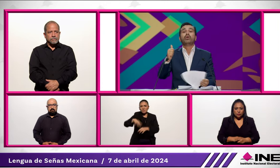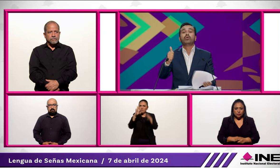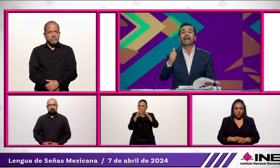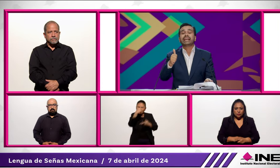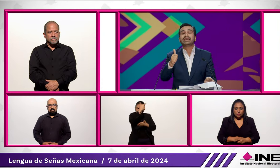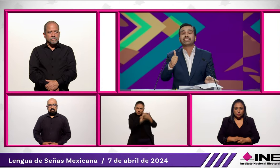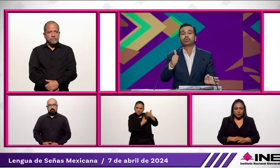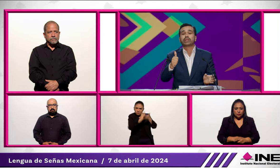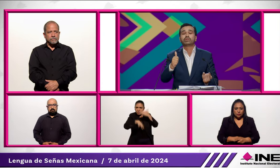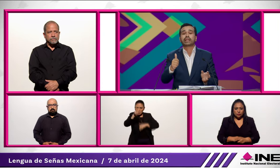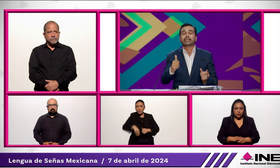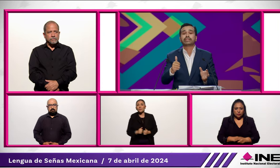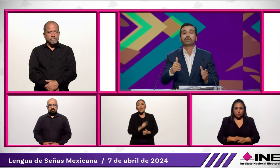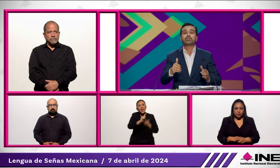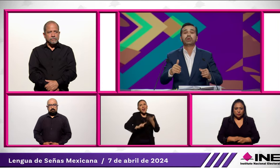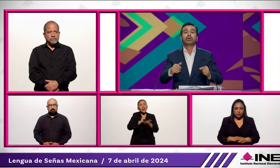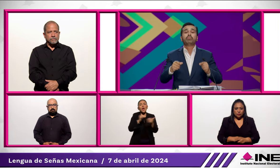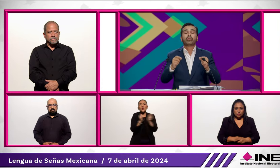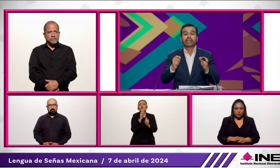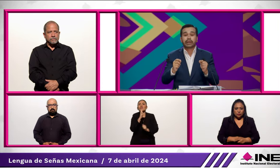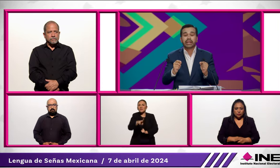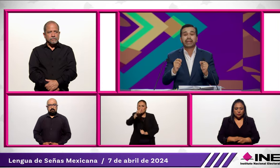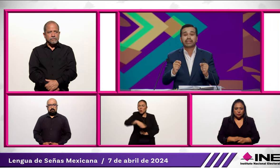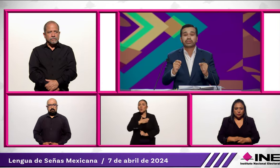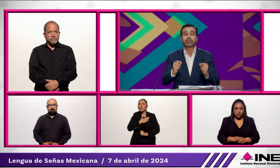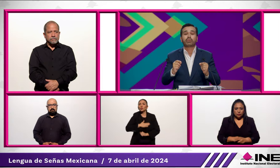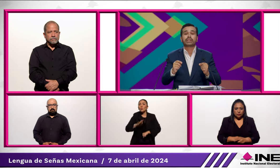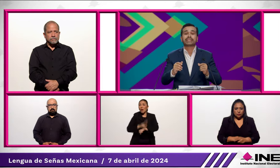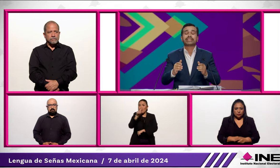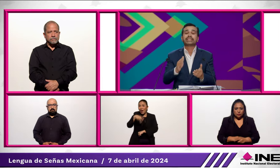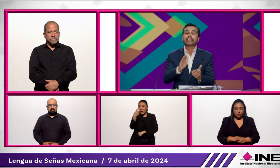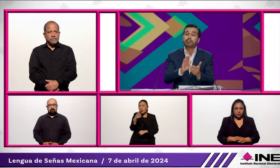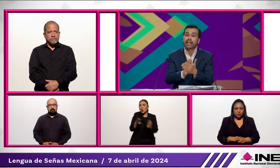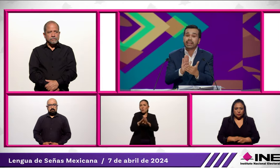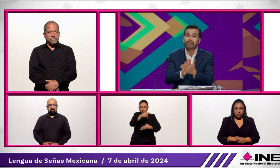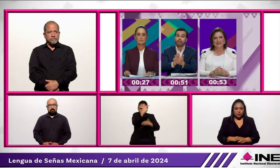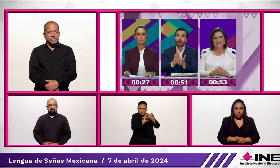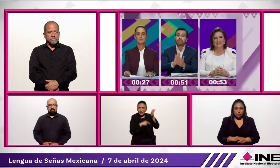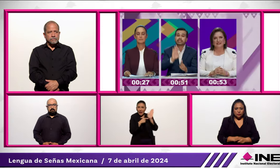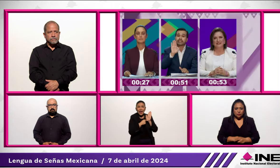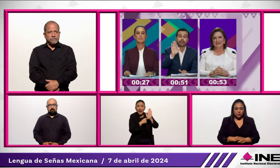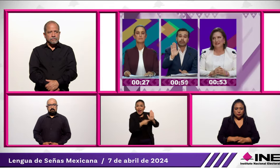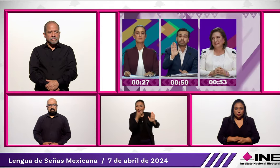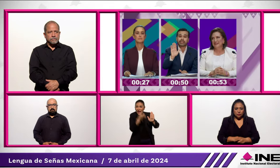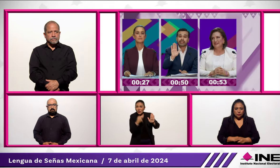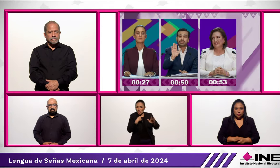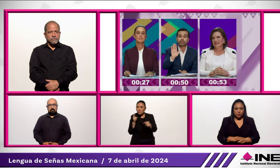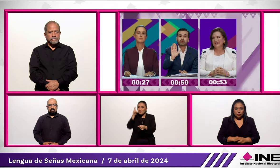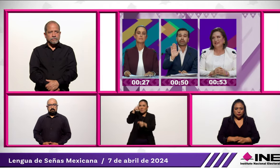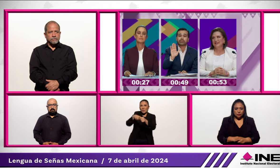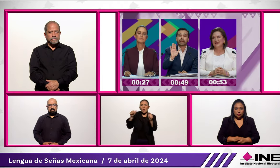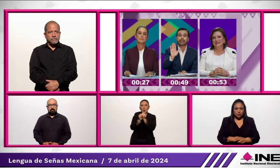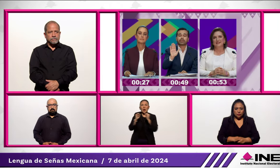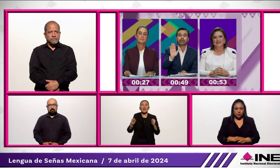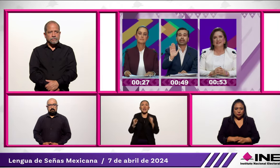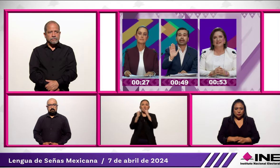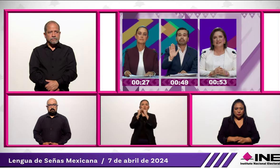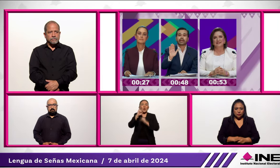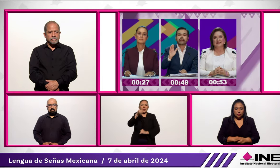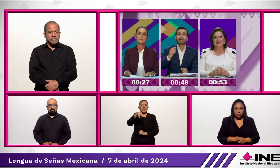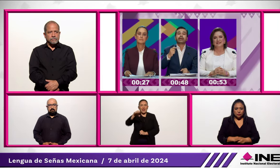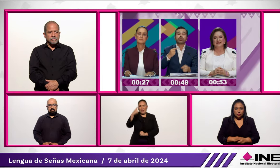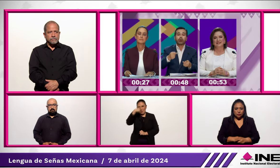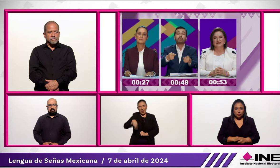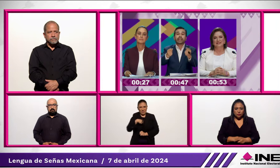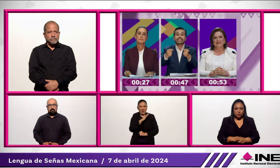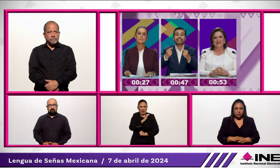cuentas. Una ley de resultados garantizados, porque también la rendición de cuentas es que esas plataformas que inscribimos ante el Instituto Nacional Electoral en la